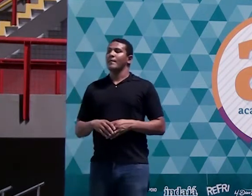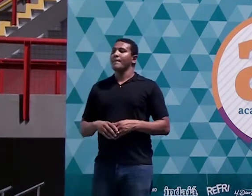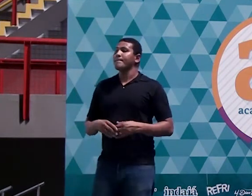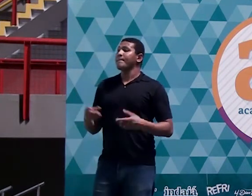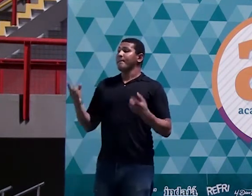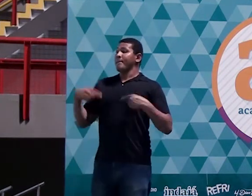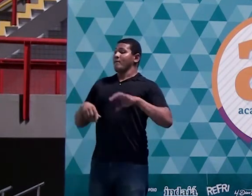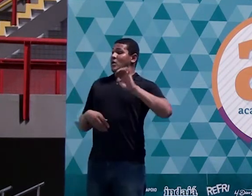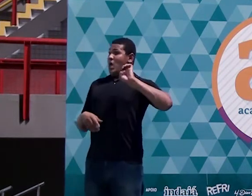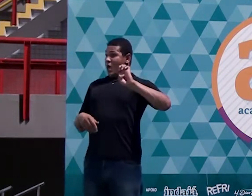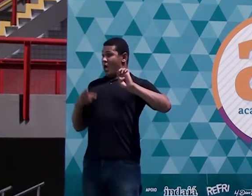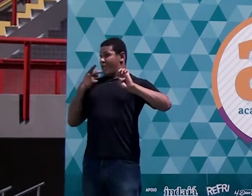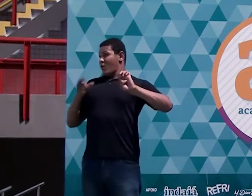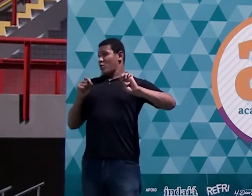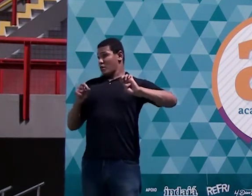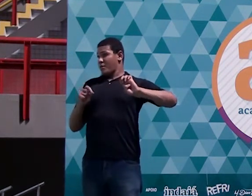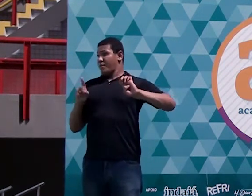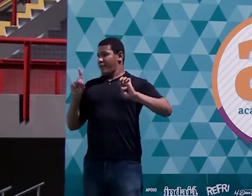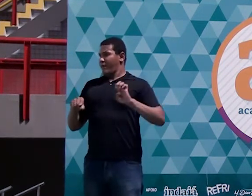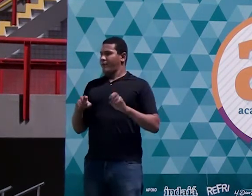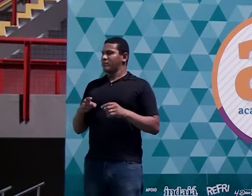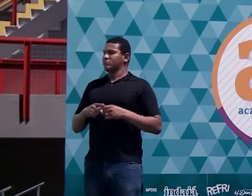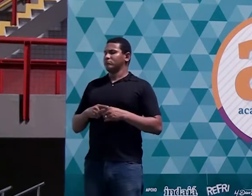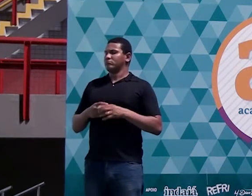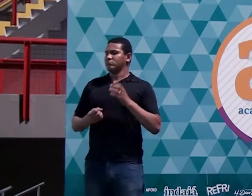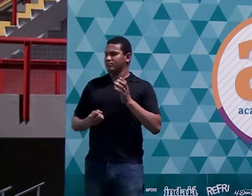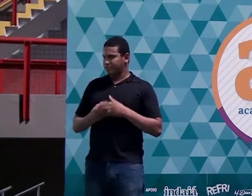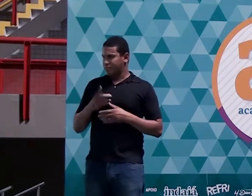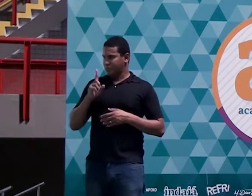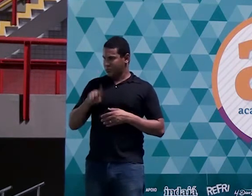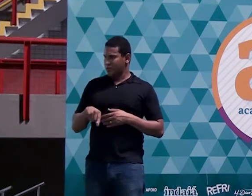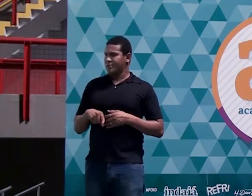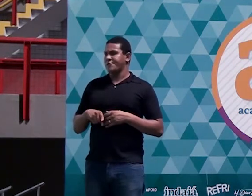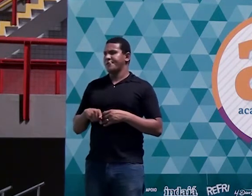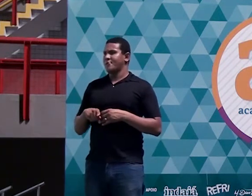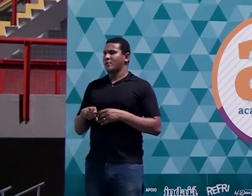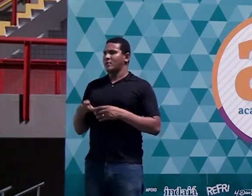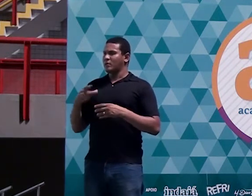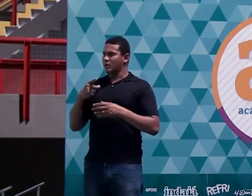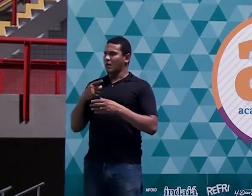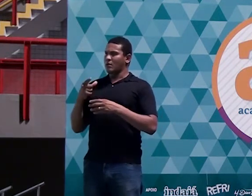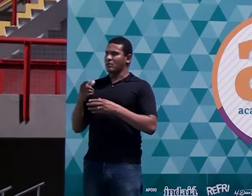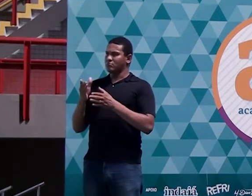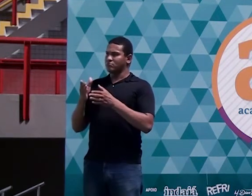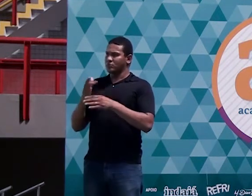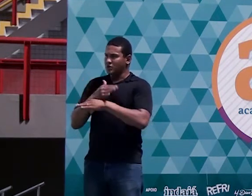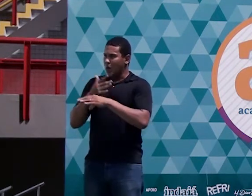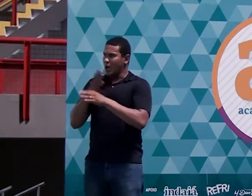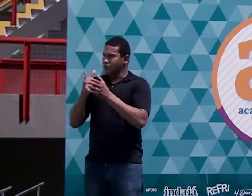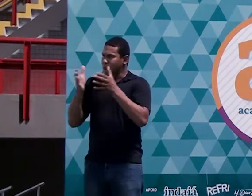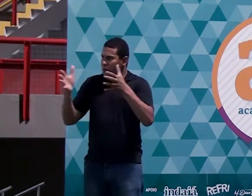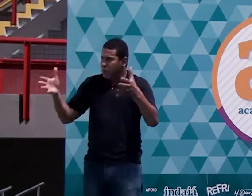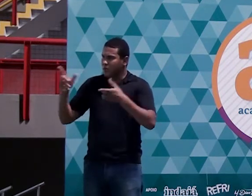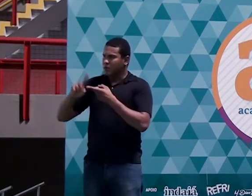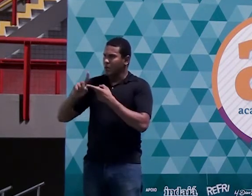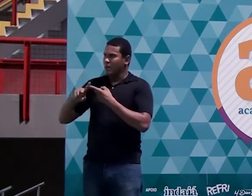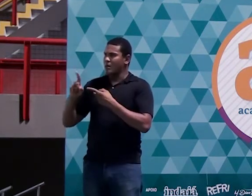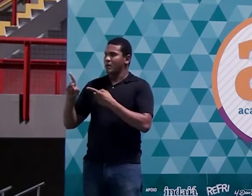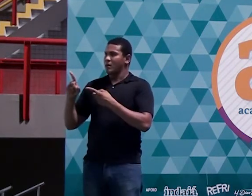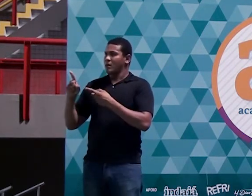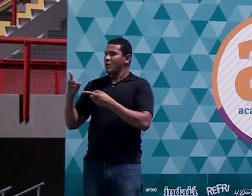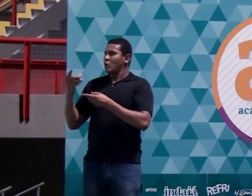renascimento comercial trouxe o crescimento das cidades, expansão do mercado e ascensão de um novo grupo